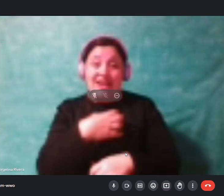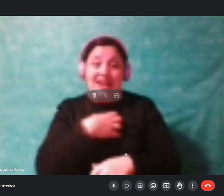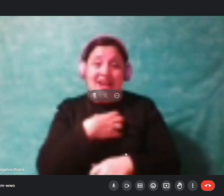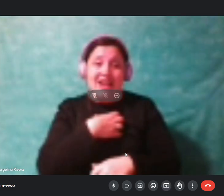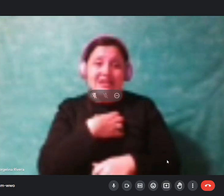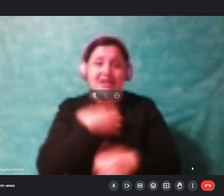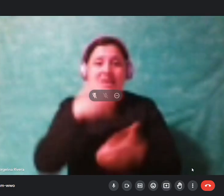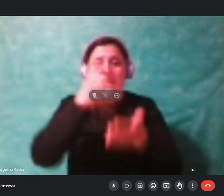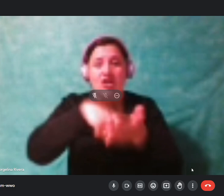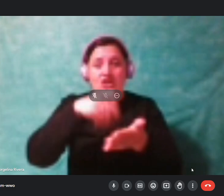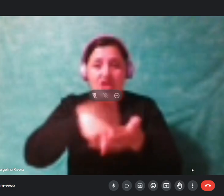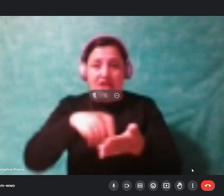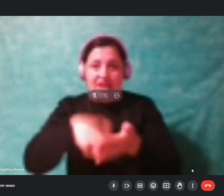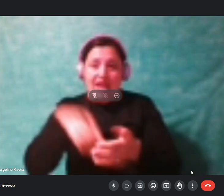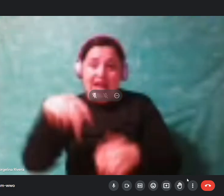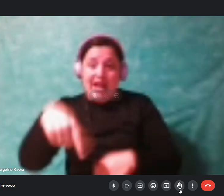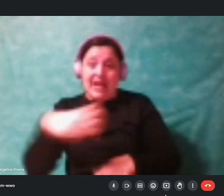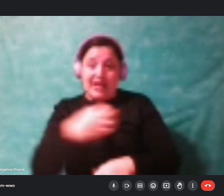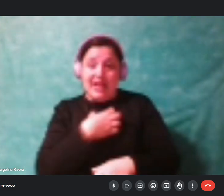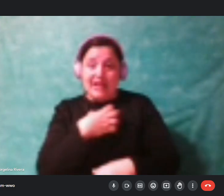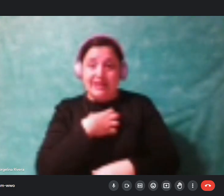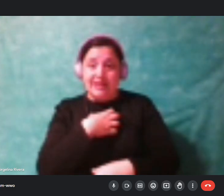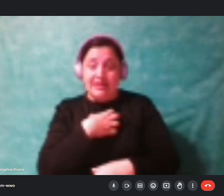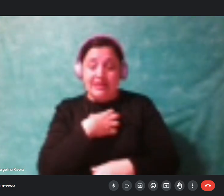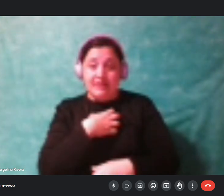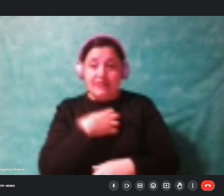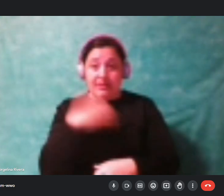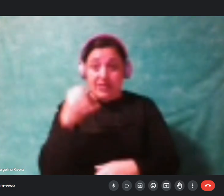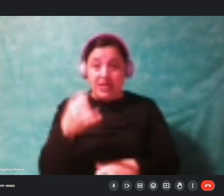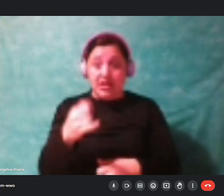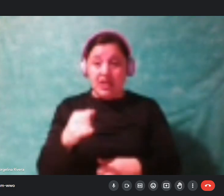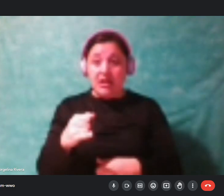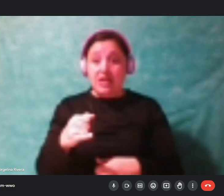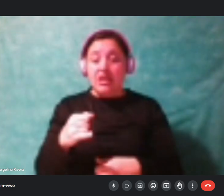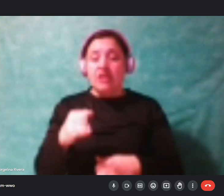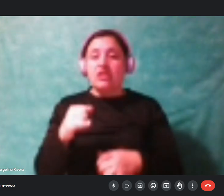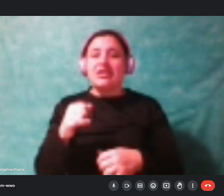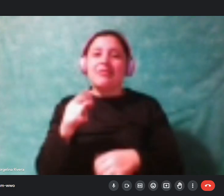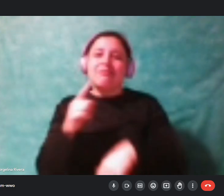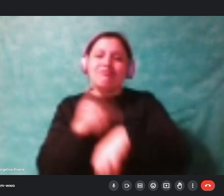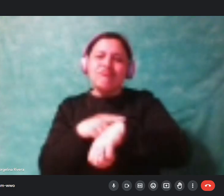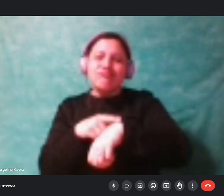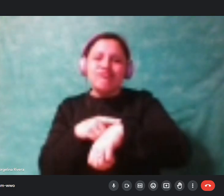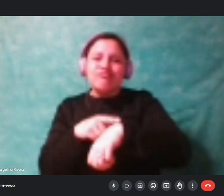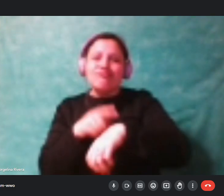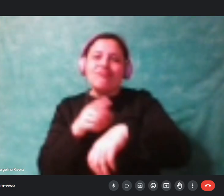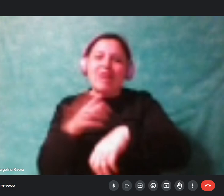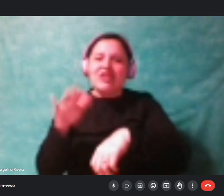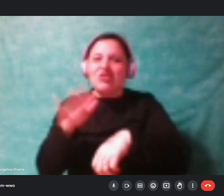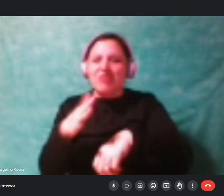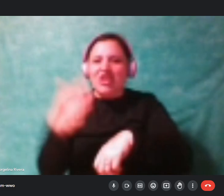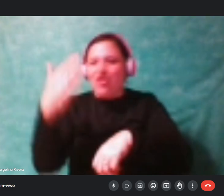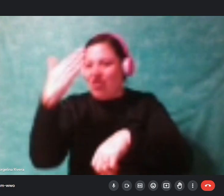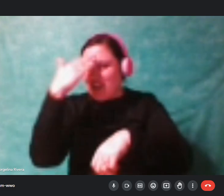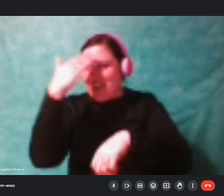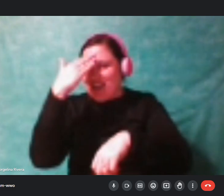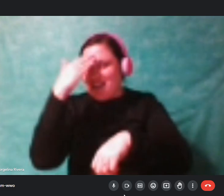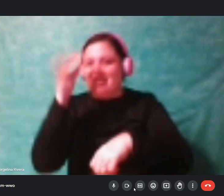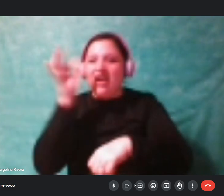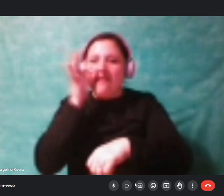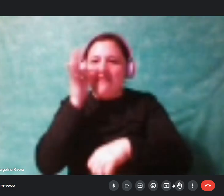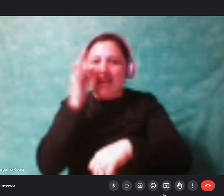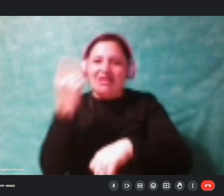corrigiendo, ¿sí? Entonces, nos tomamos unos minutos, qué sé yo, unos 15, 20